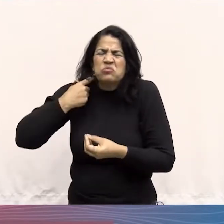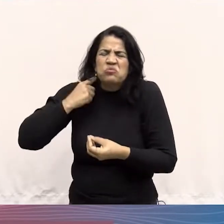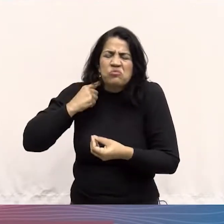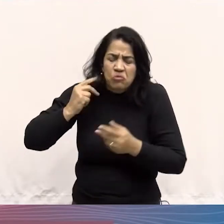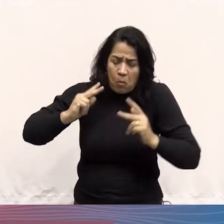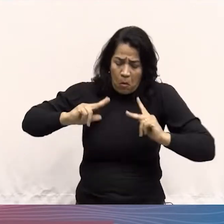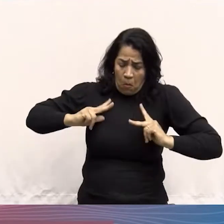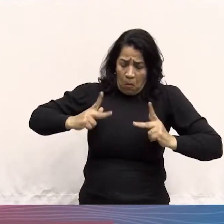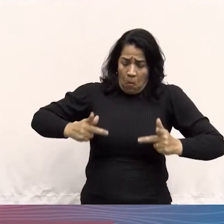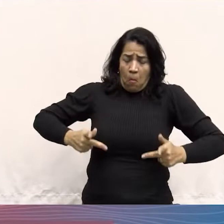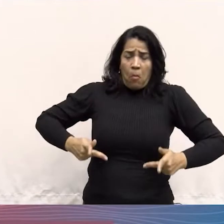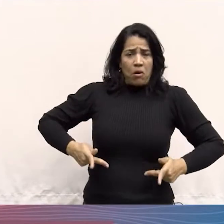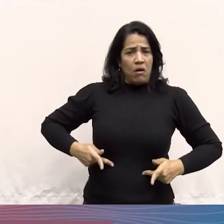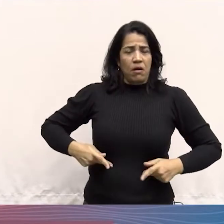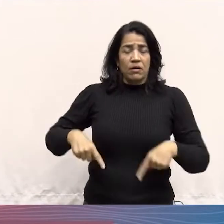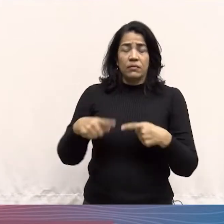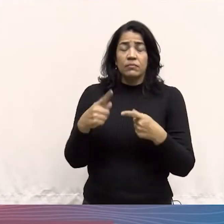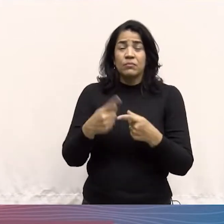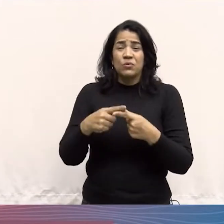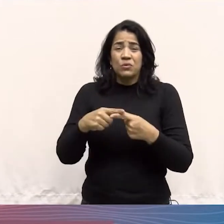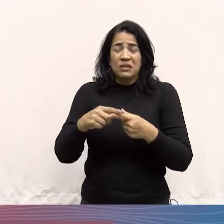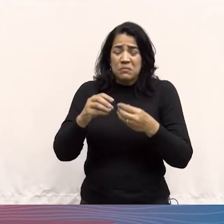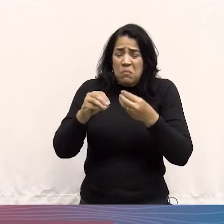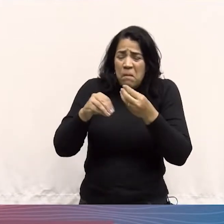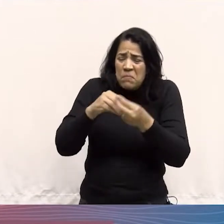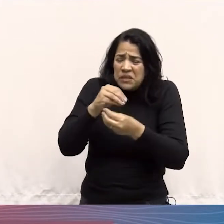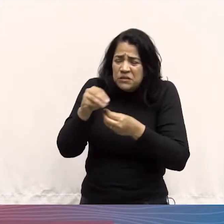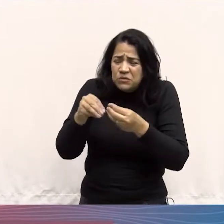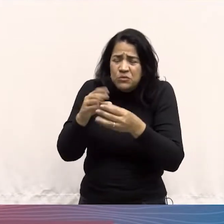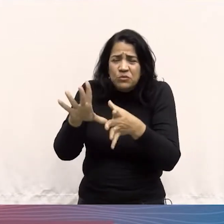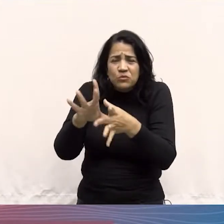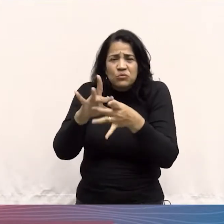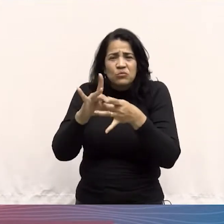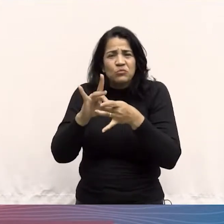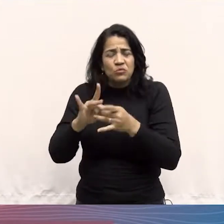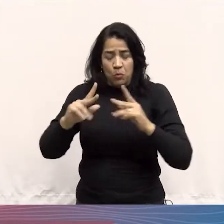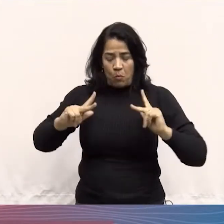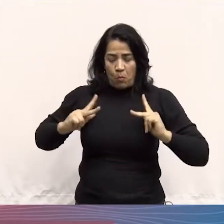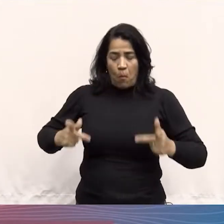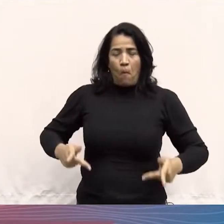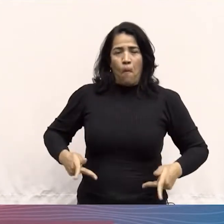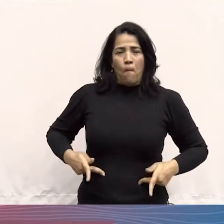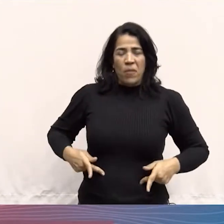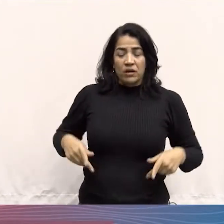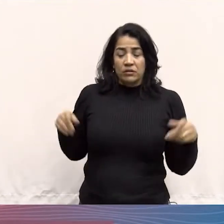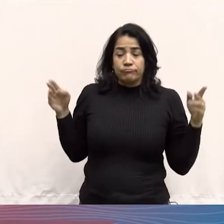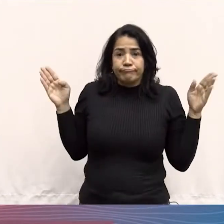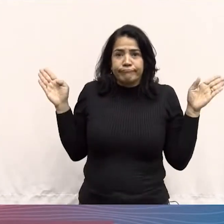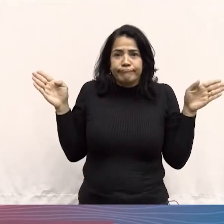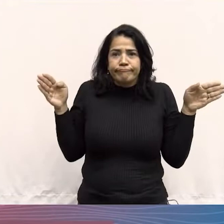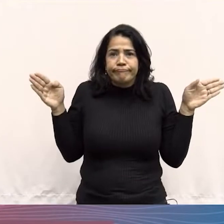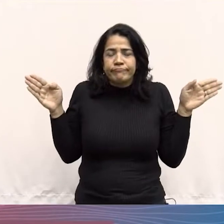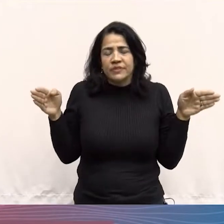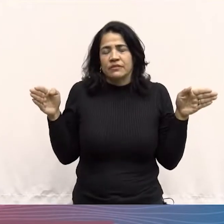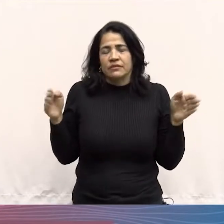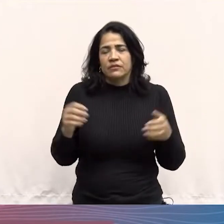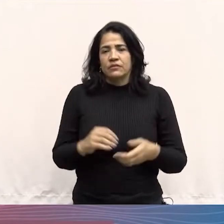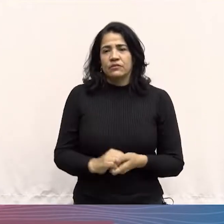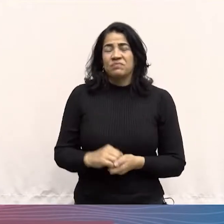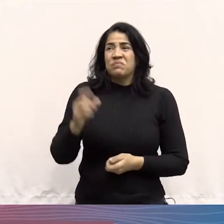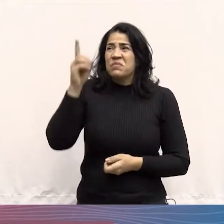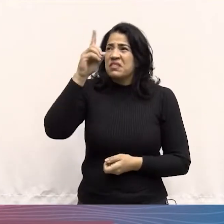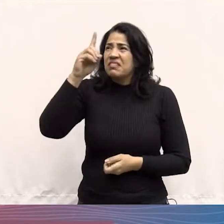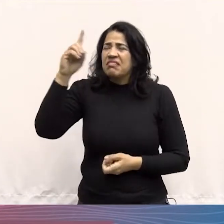com raça angelical. Deus não admite nenhuma mistura. Deus é puro. E Ele quer